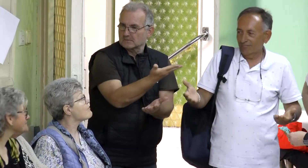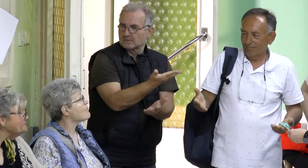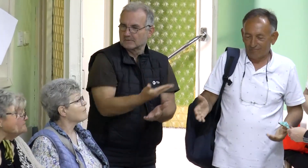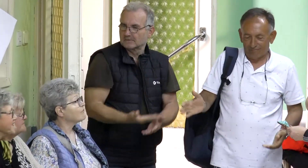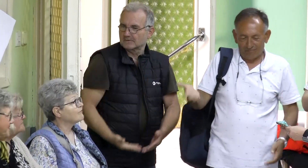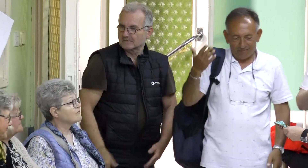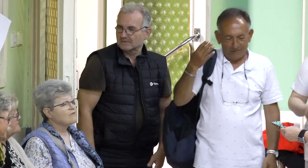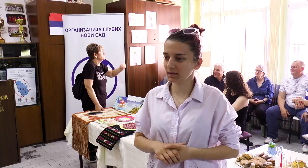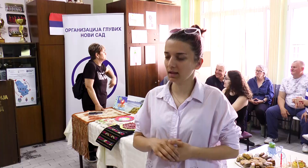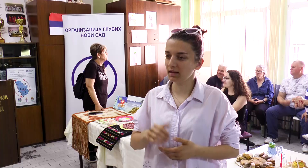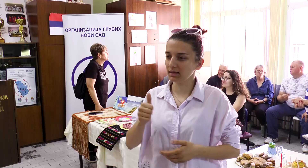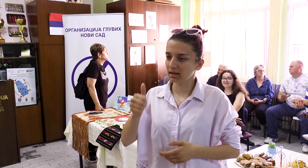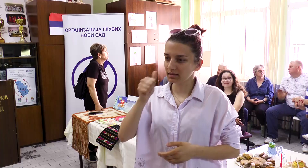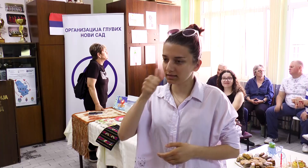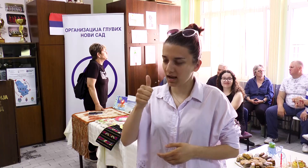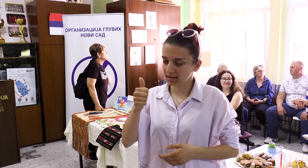sastajete?